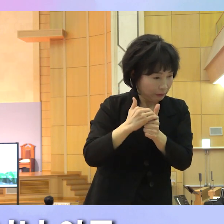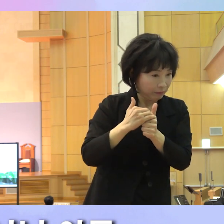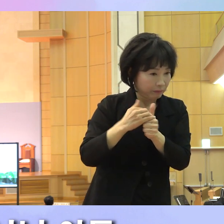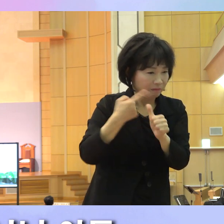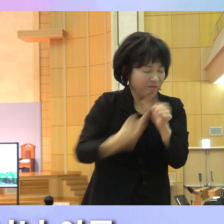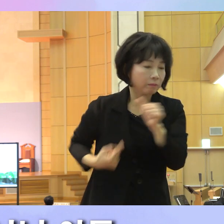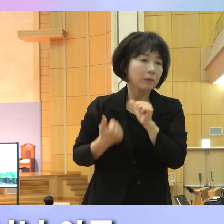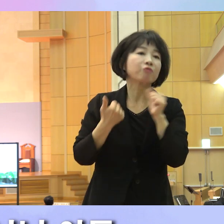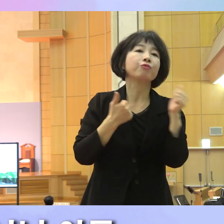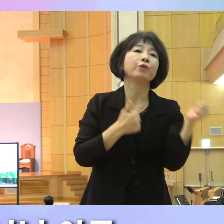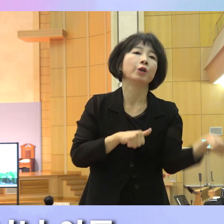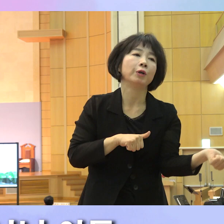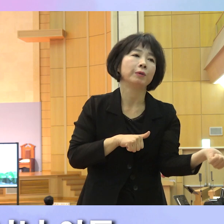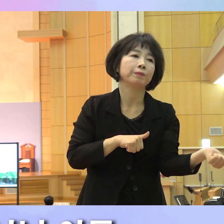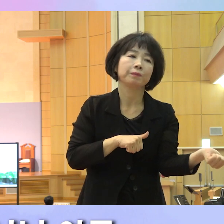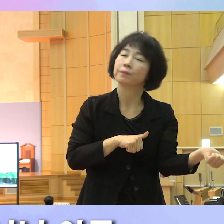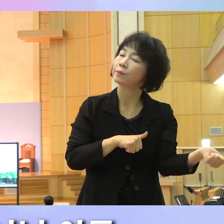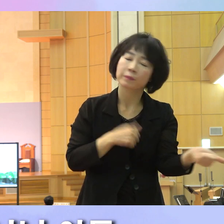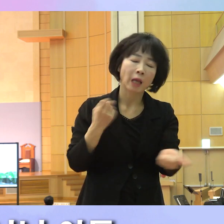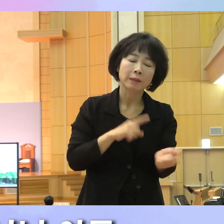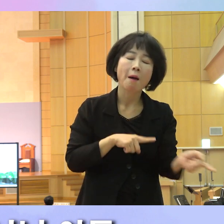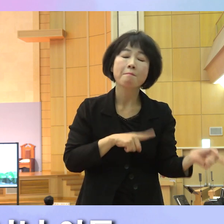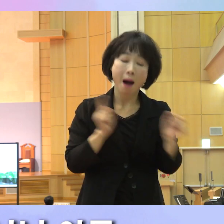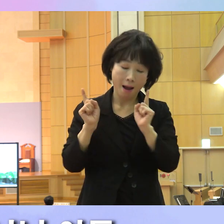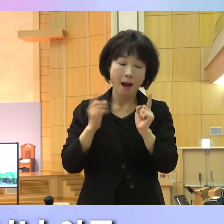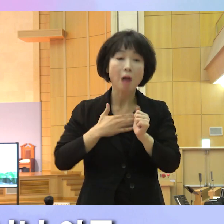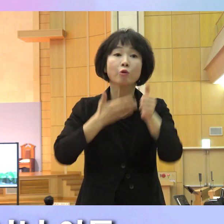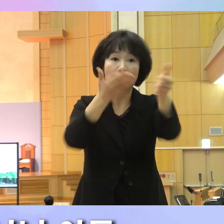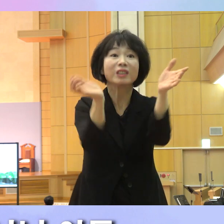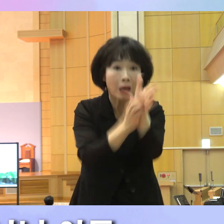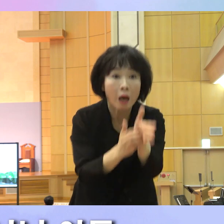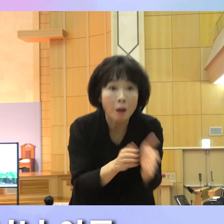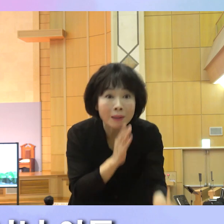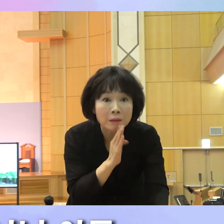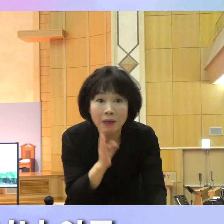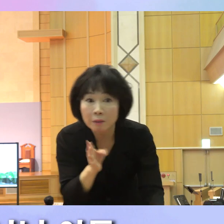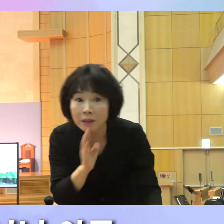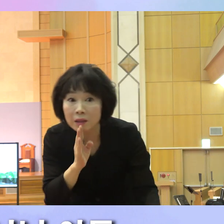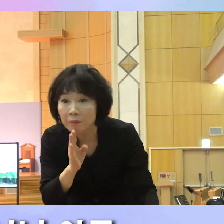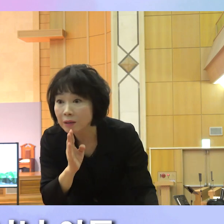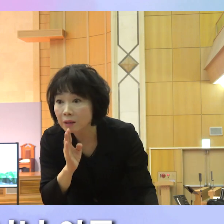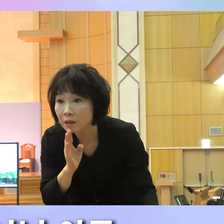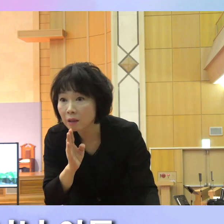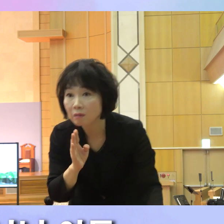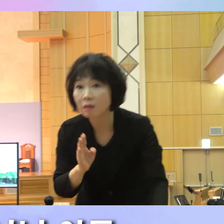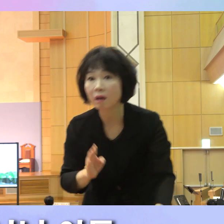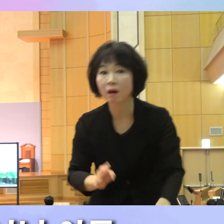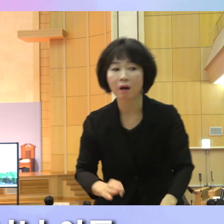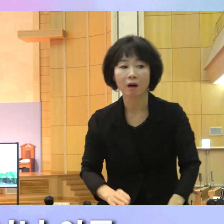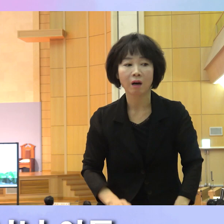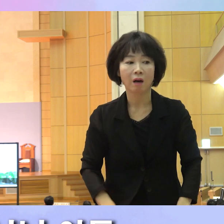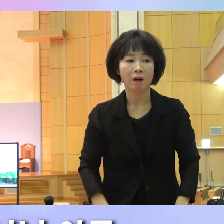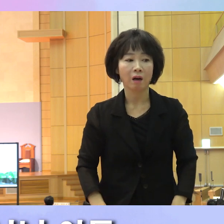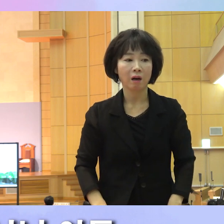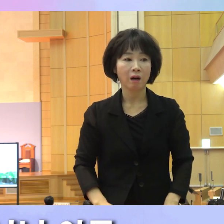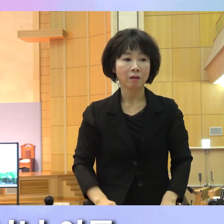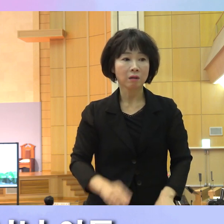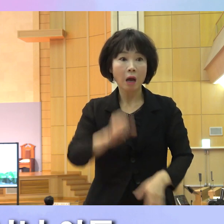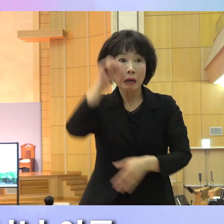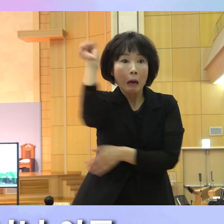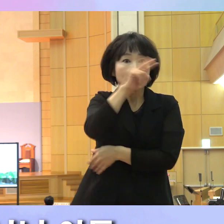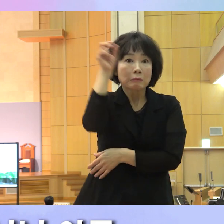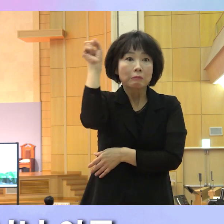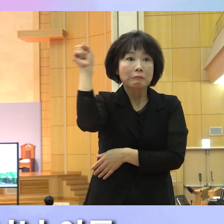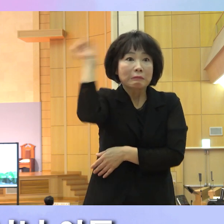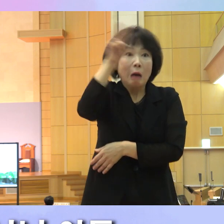3일 만에 살아날 것이다. 이제 알았으니까 그렇게 말씀을 했죠. 그랬더니